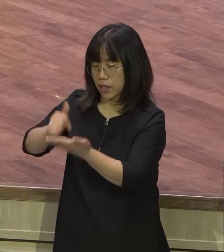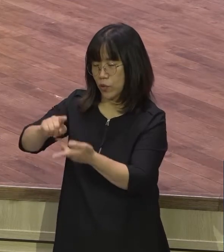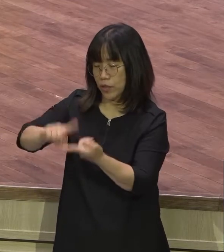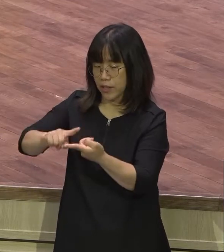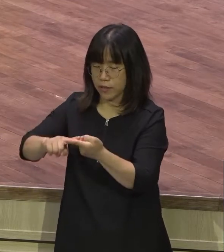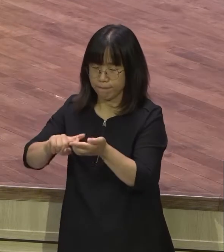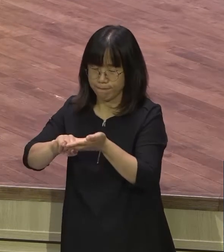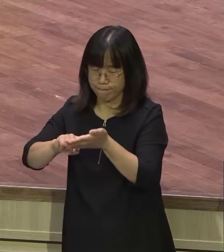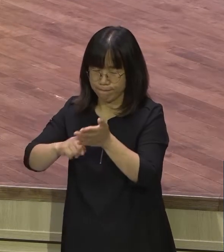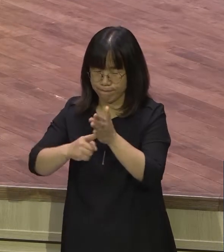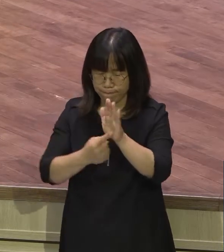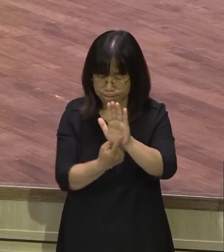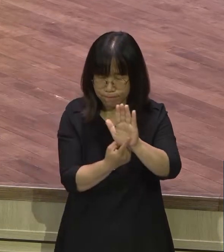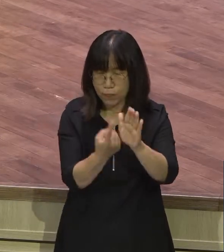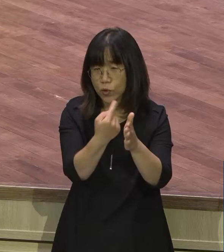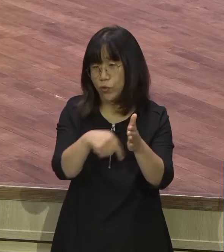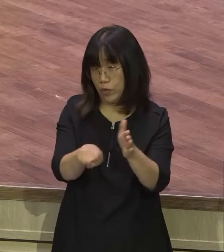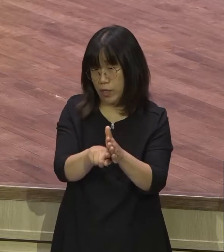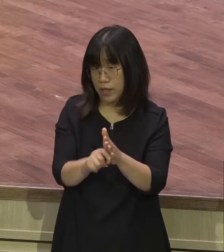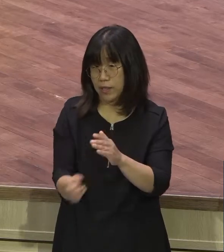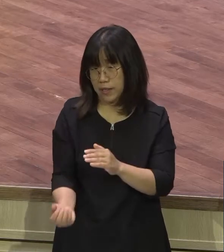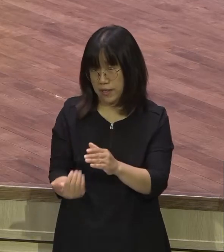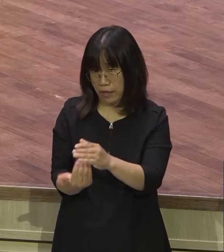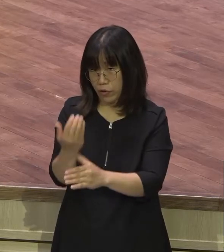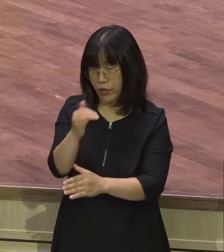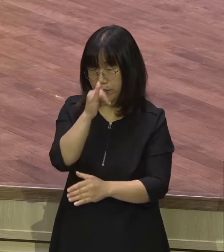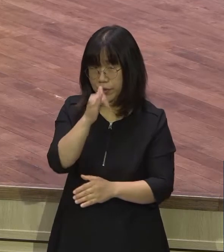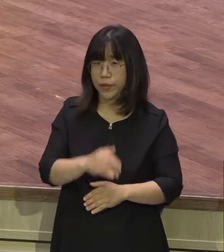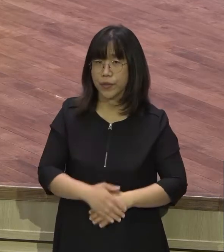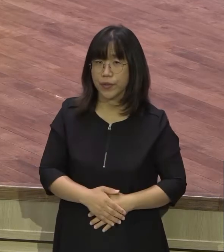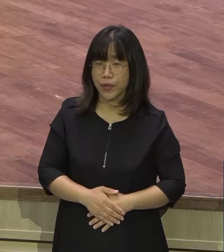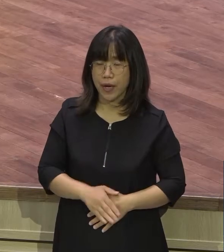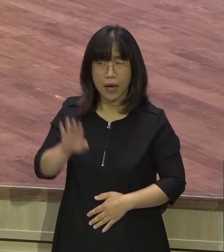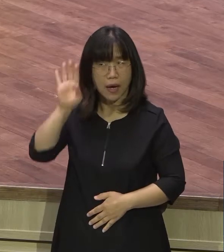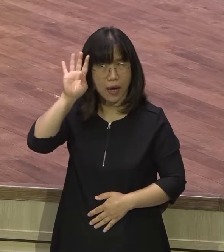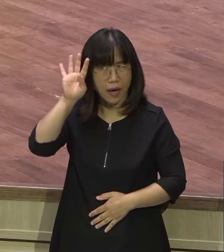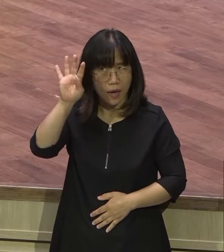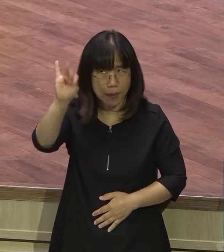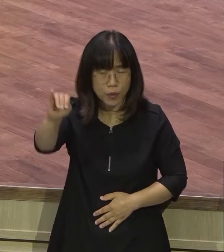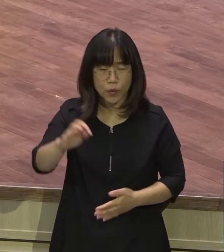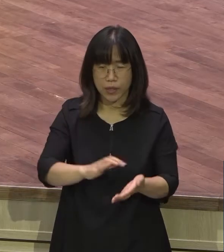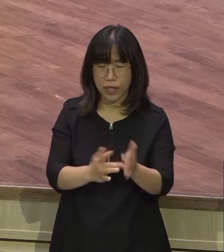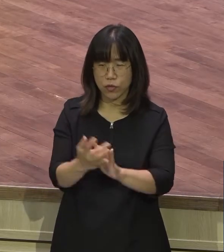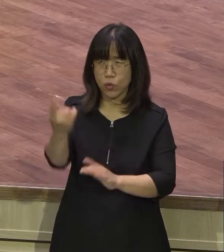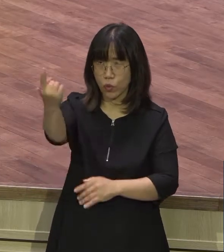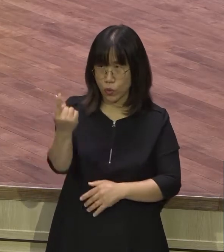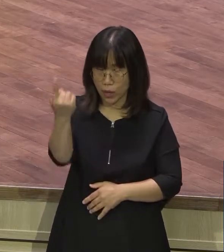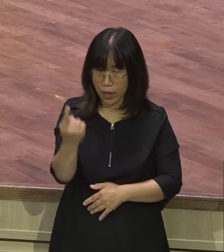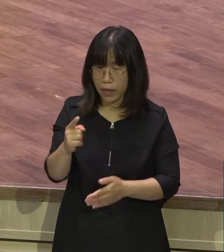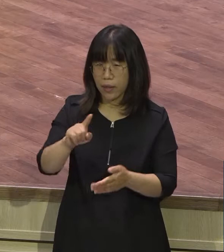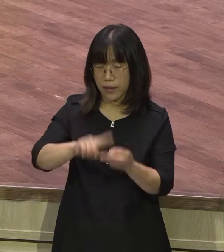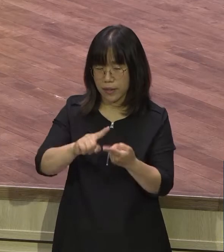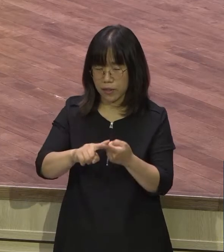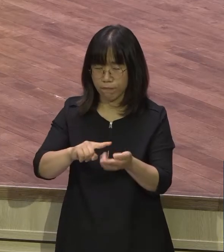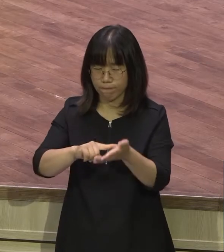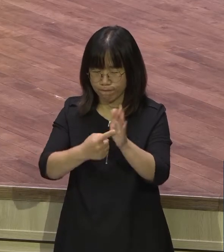같은 사건들이었어요. 모든 게 다 예수 그리스도를 오실 예수 그리스도를 설명하는 그림자.